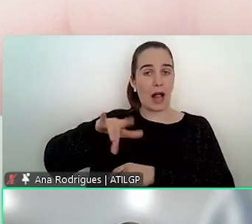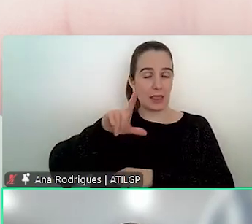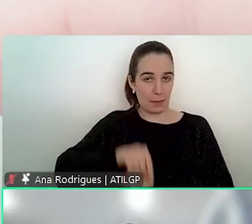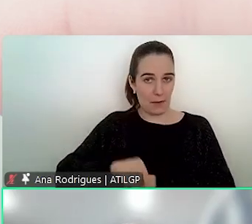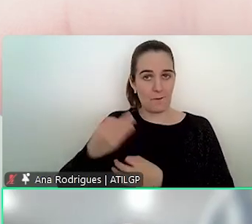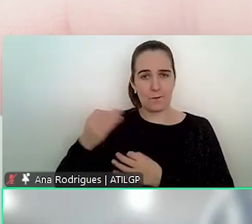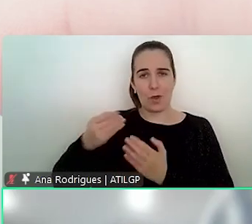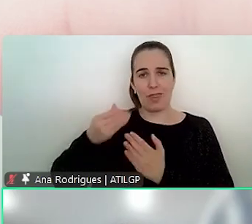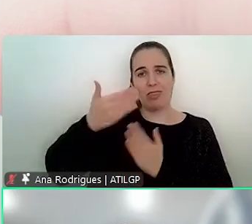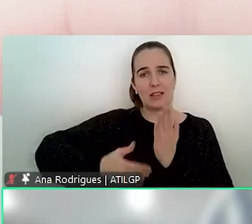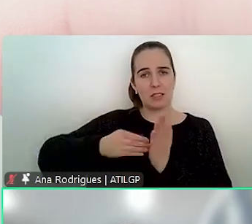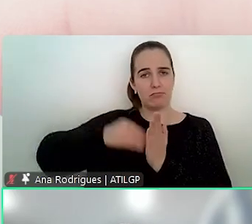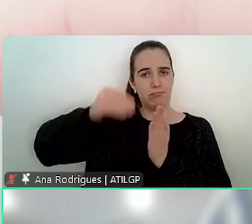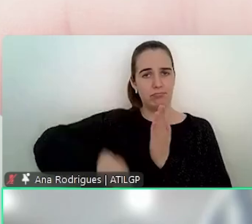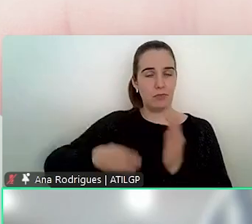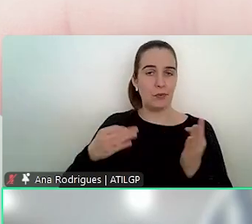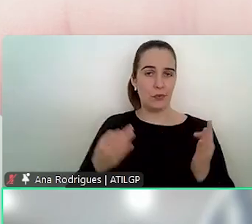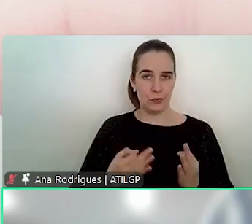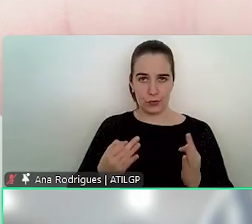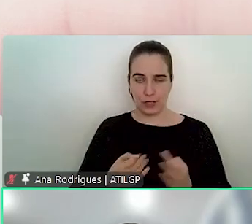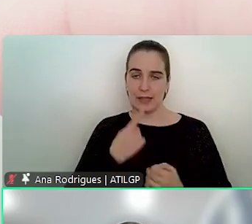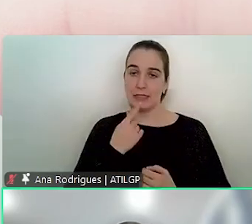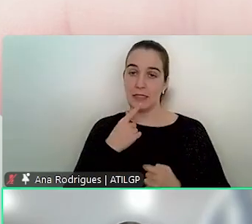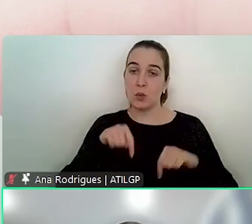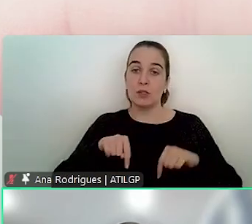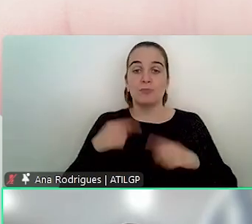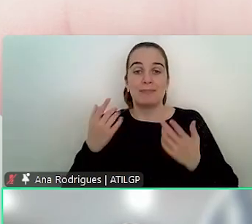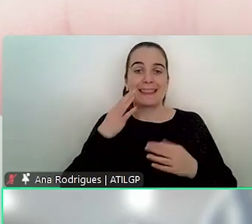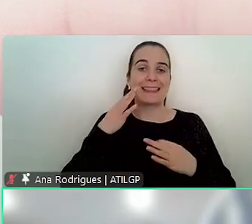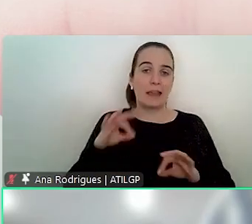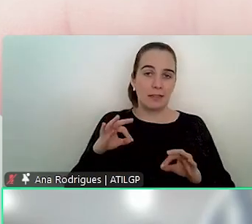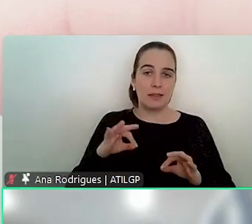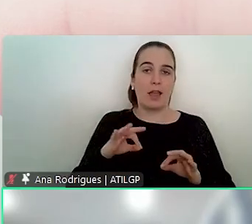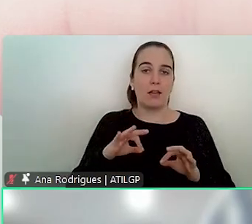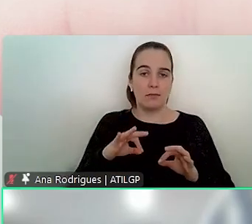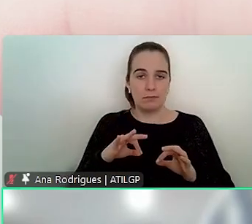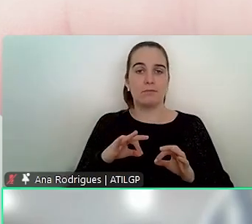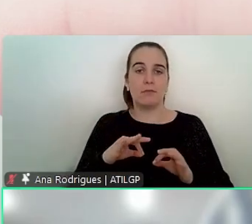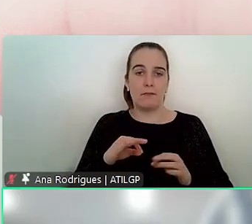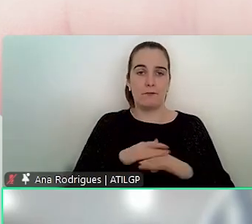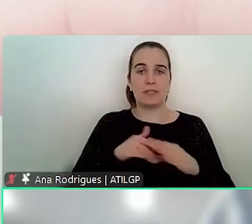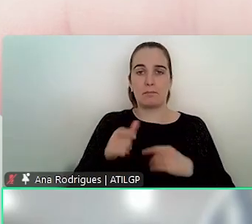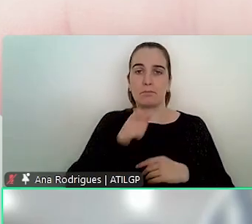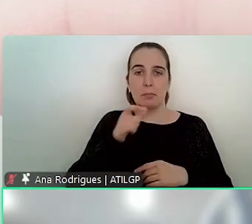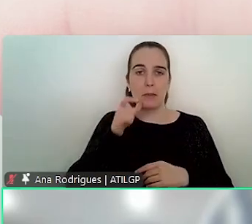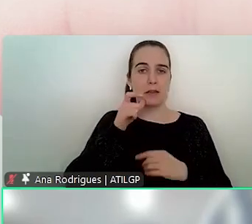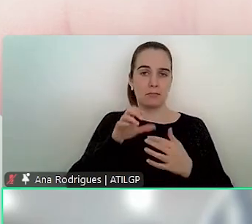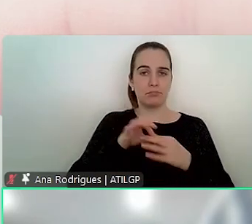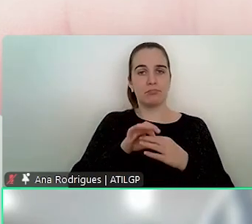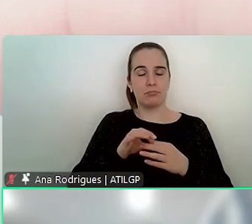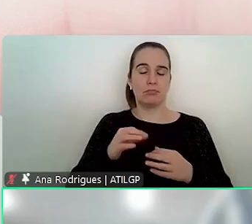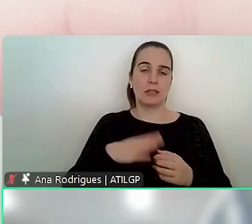assinaram a declaração e que hoje tentam realizar um conjunto de compromissos em termos de administração